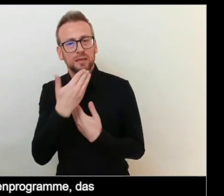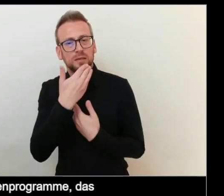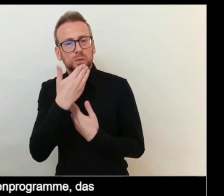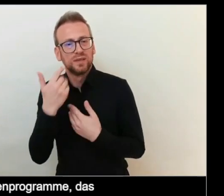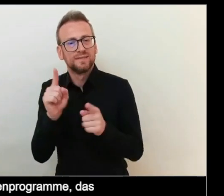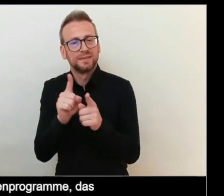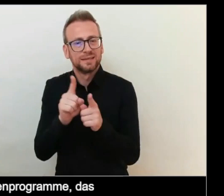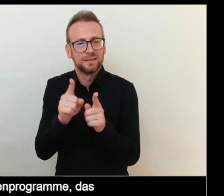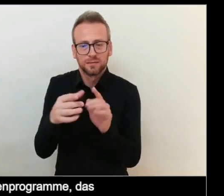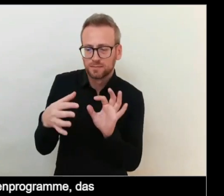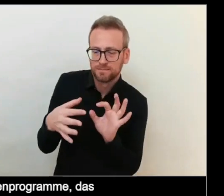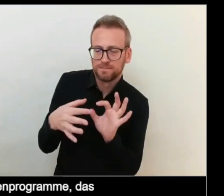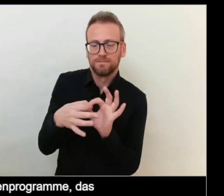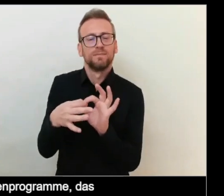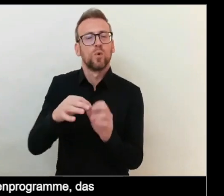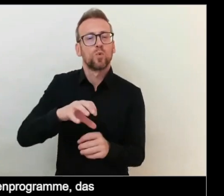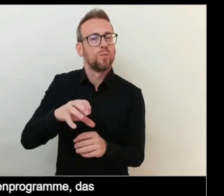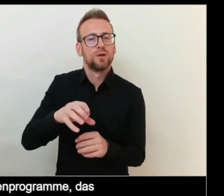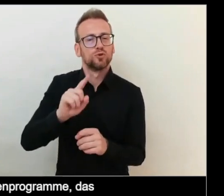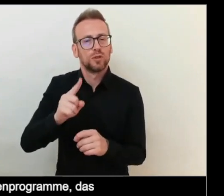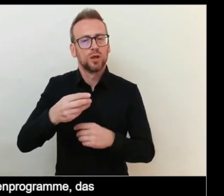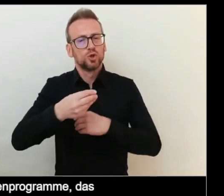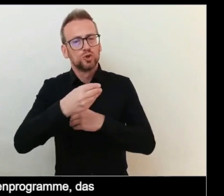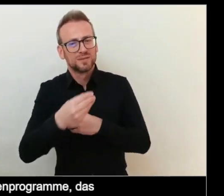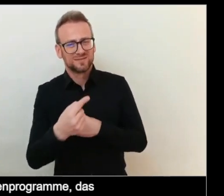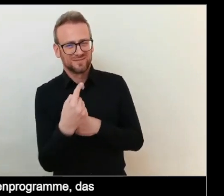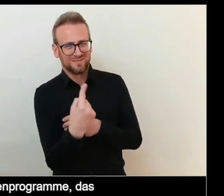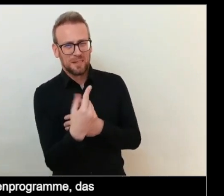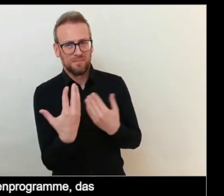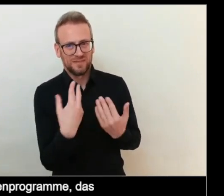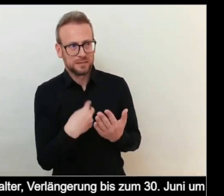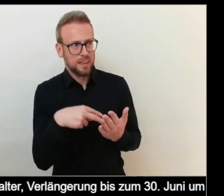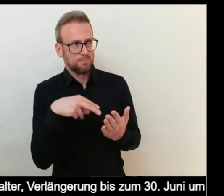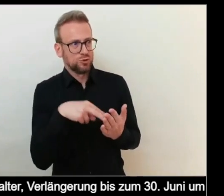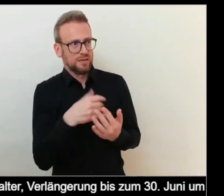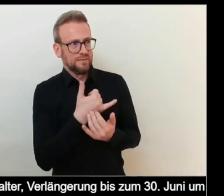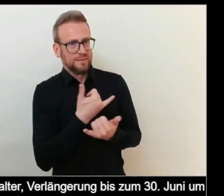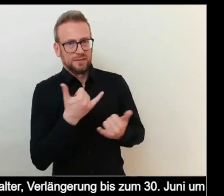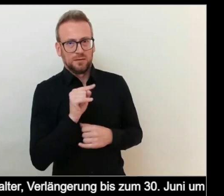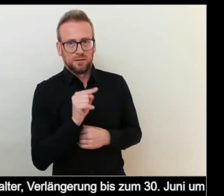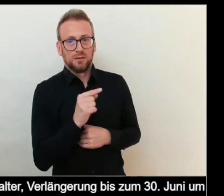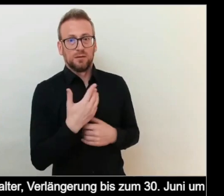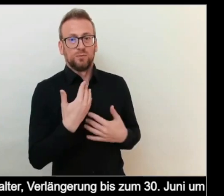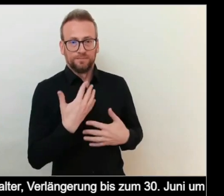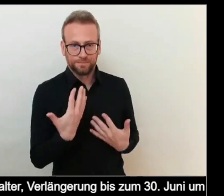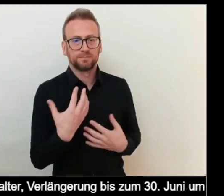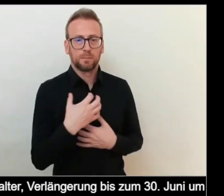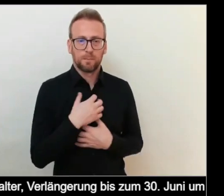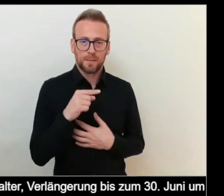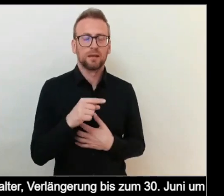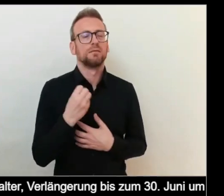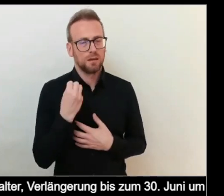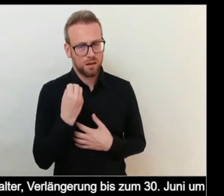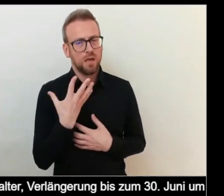auch hier alles tun, um diesen Bereich tatsächlich noch besser zu unterstützen. In Summe reden wir bei dem Neustartpaket